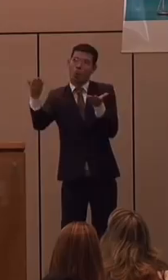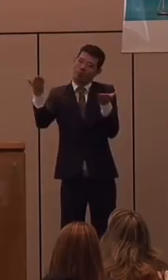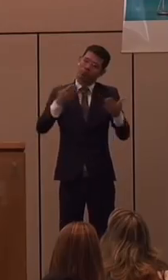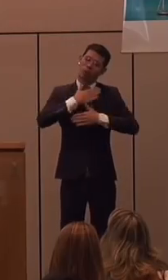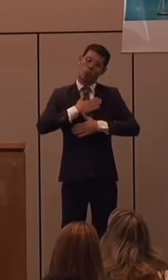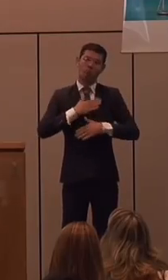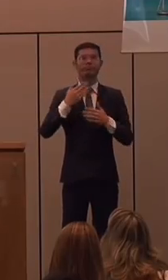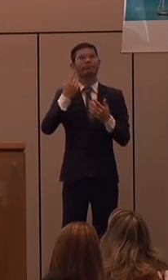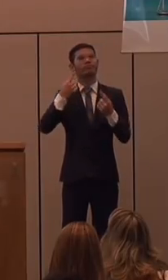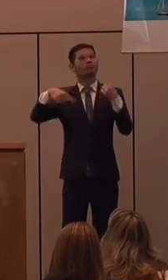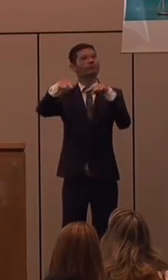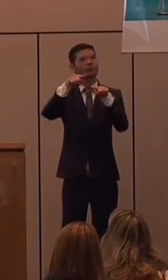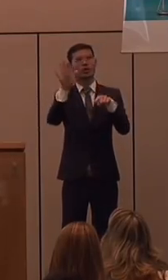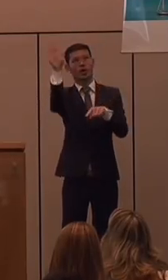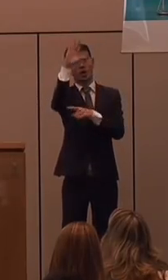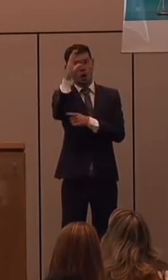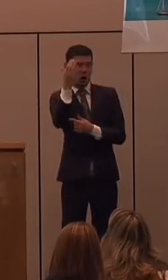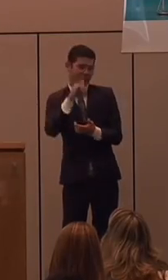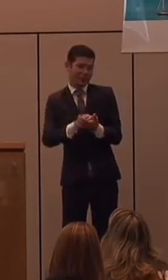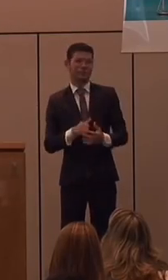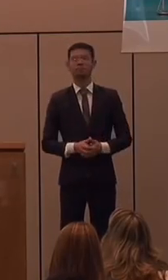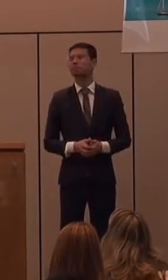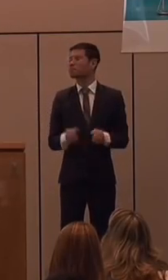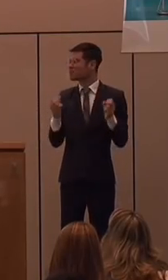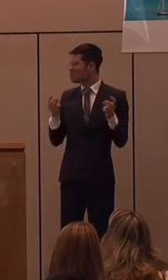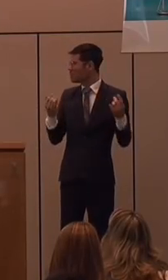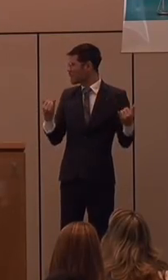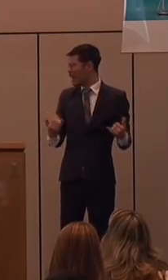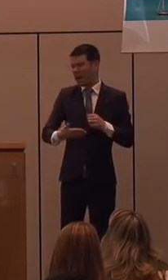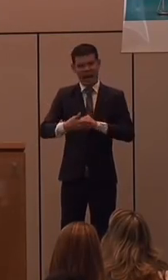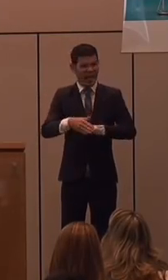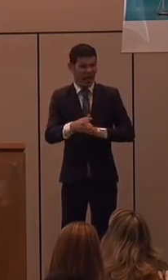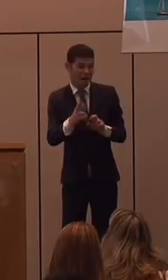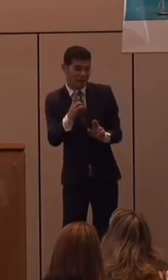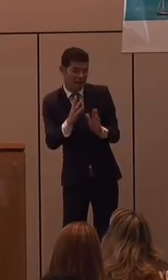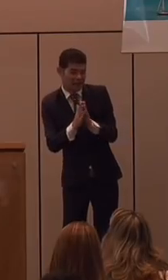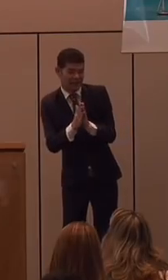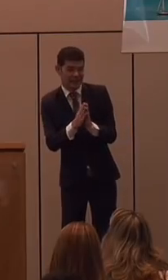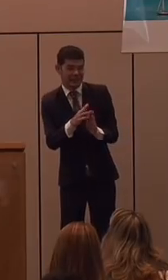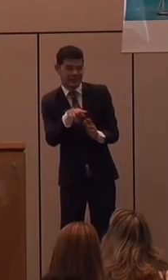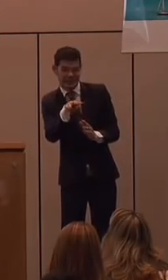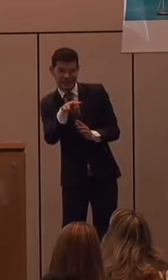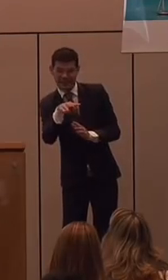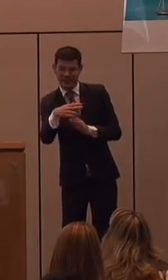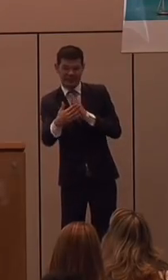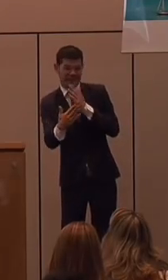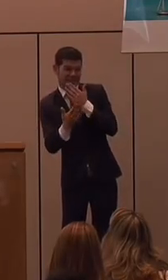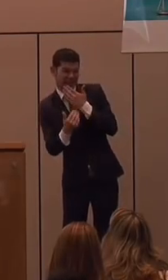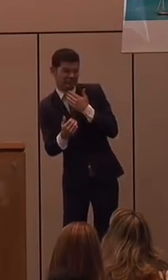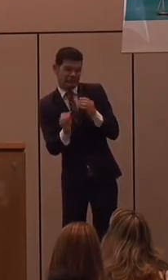sus actividades de ocio y recreo bueno iba a ser una improvisación espero que no no me mate ustedes dos pero